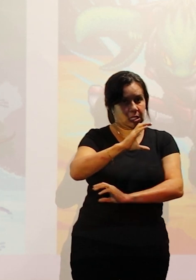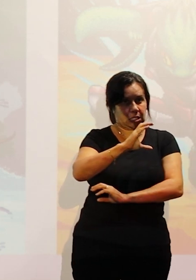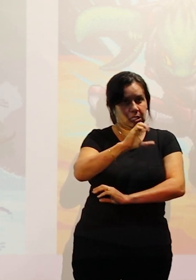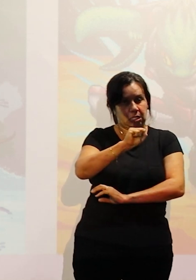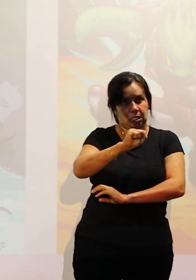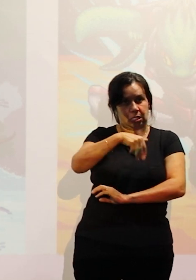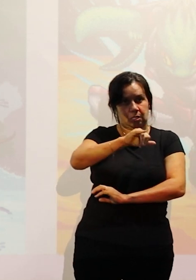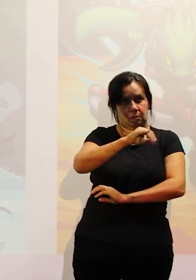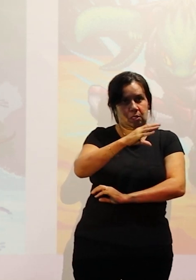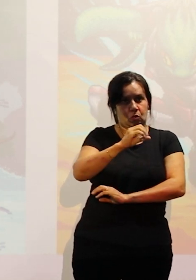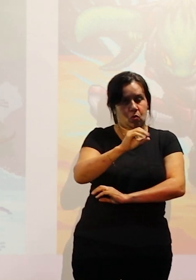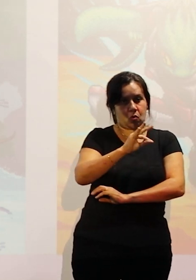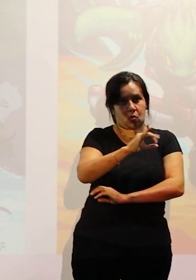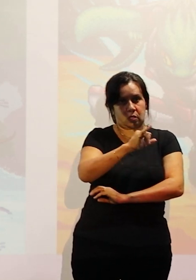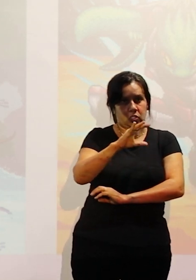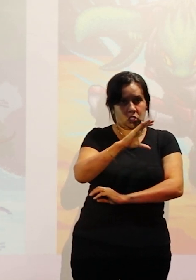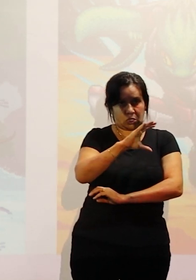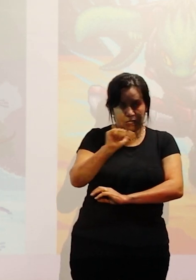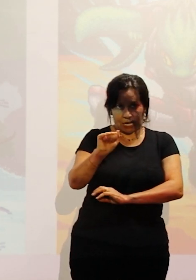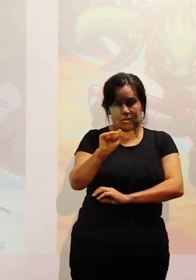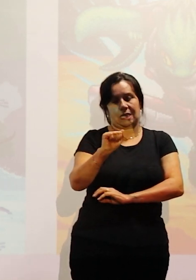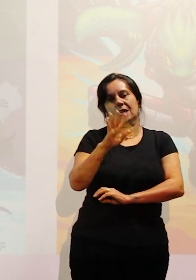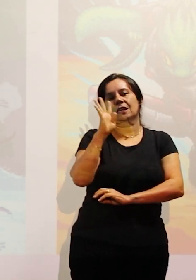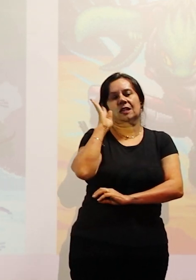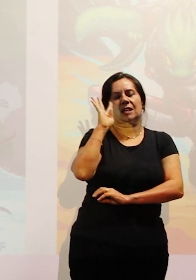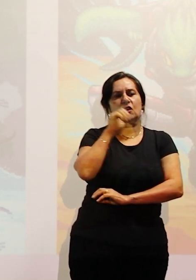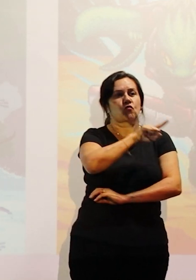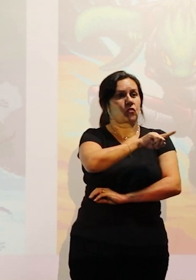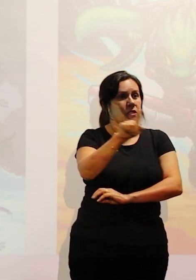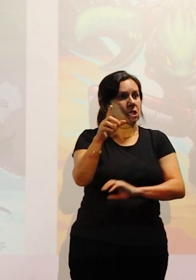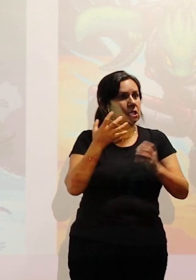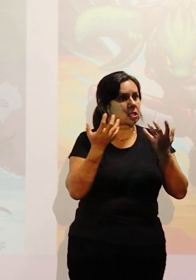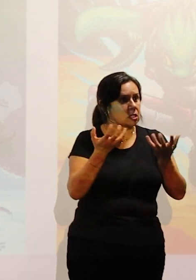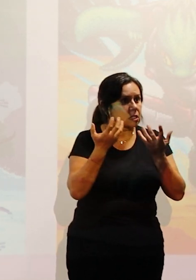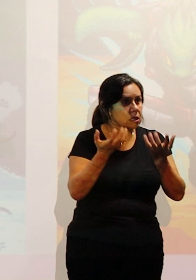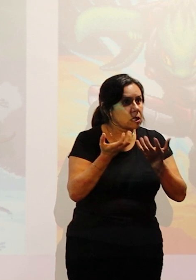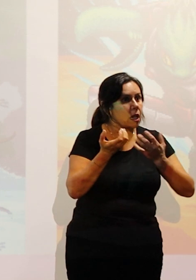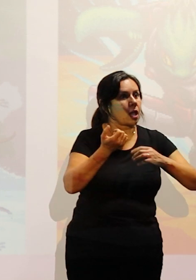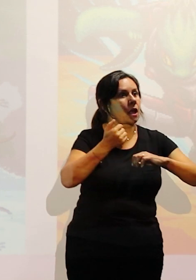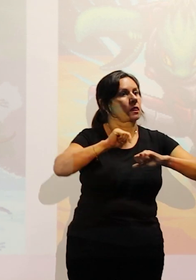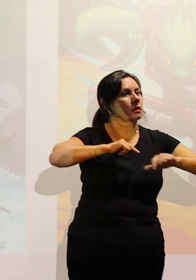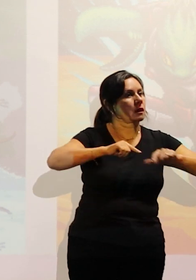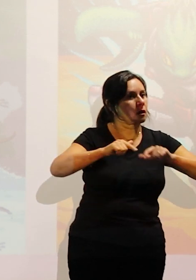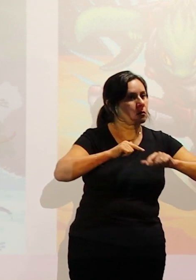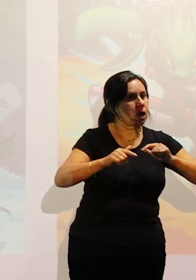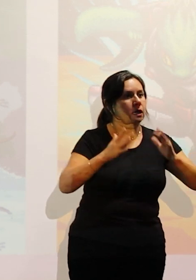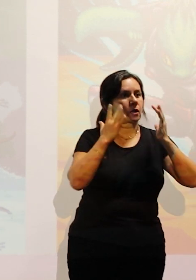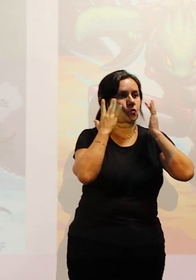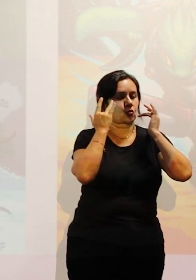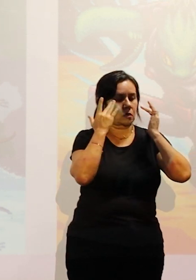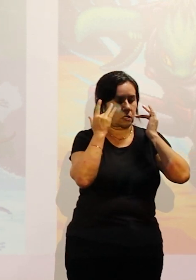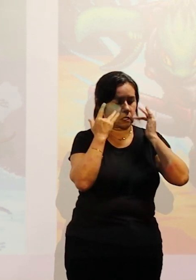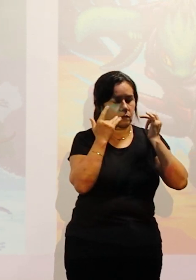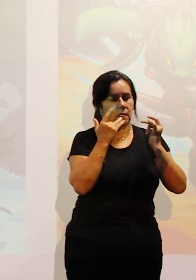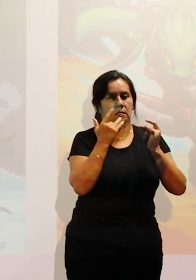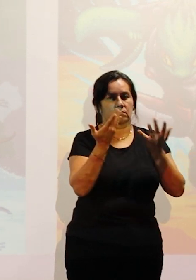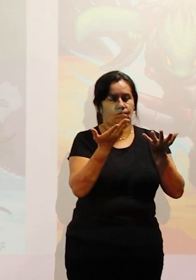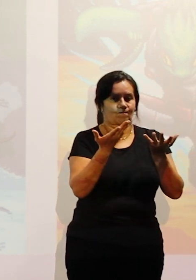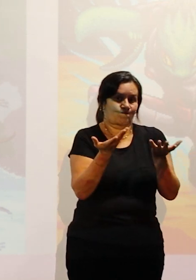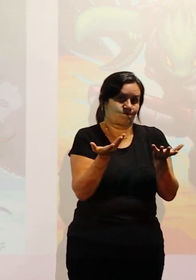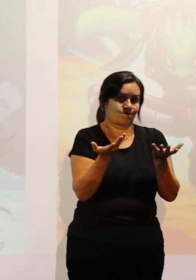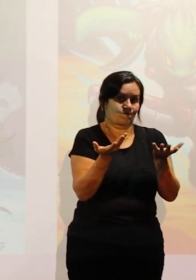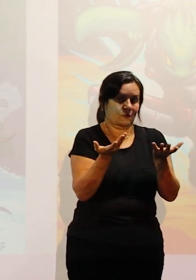muito sobre tudo isso que eu falei aqui. É uma coisa muito legal para quem quer trabalhar com concept art, ou mesmo quem quer trabalhar com narrativa,